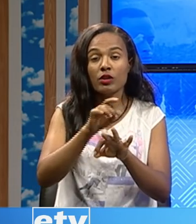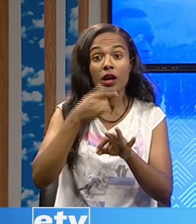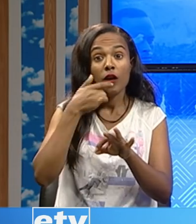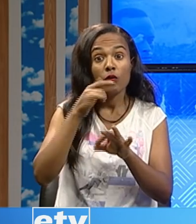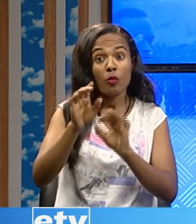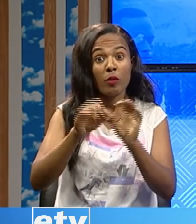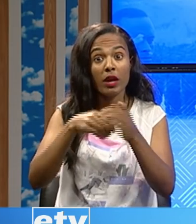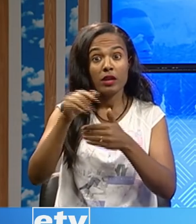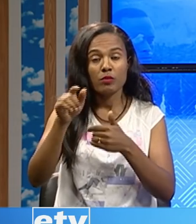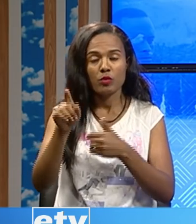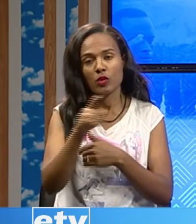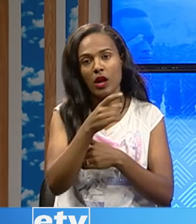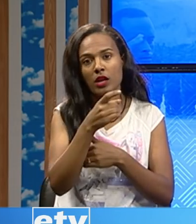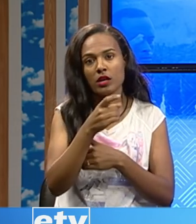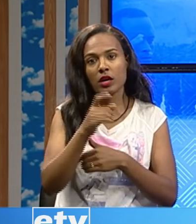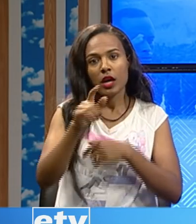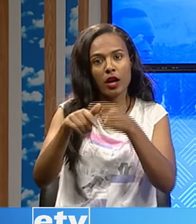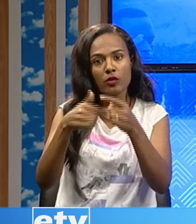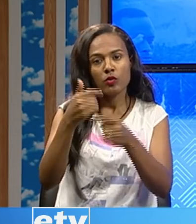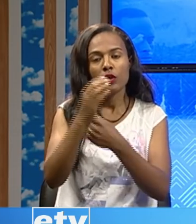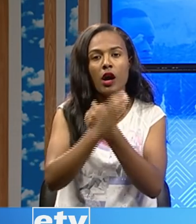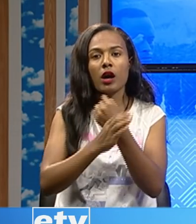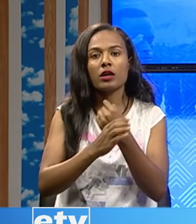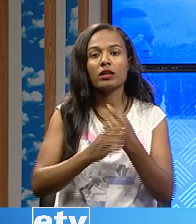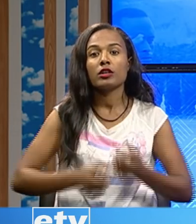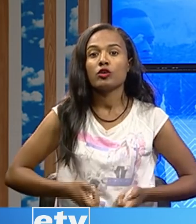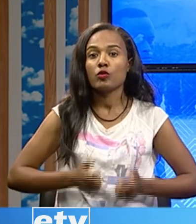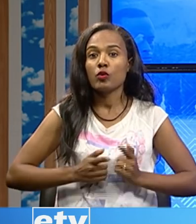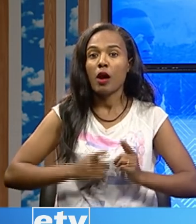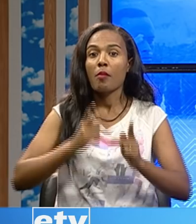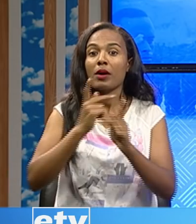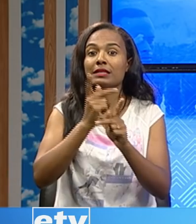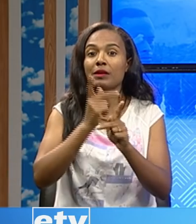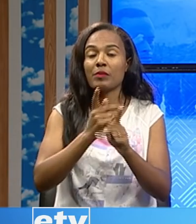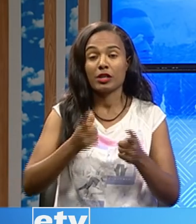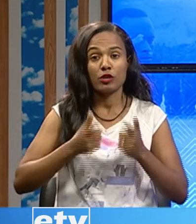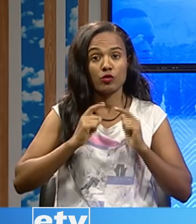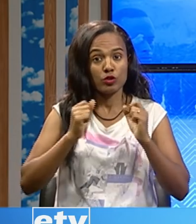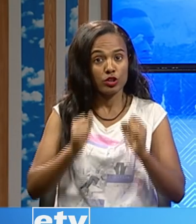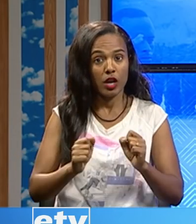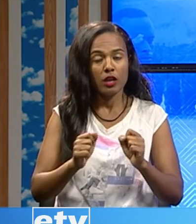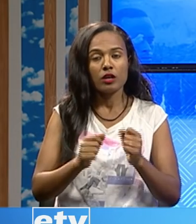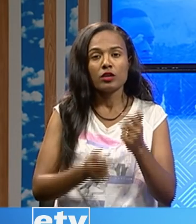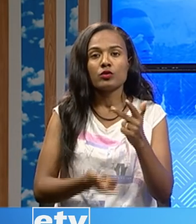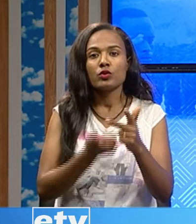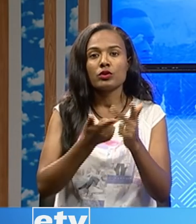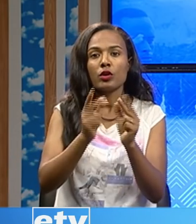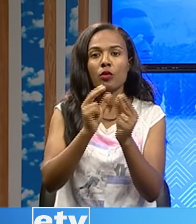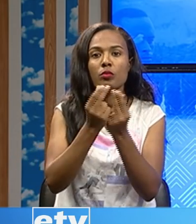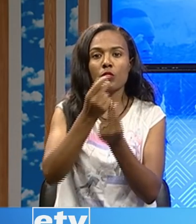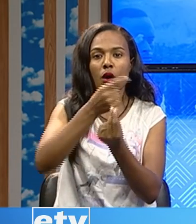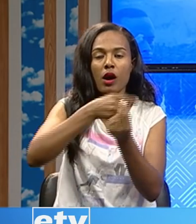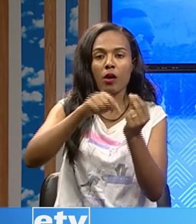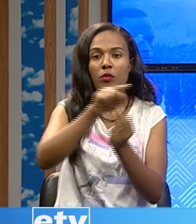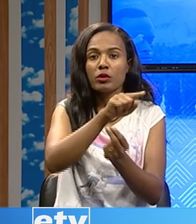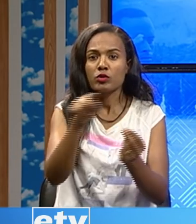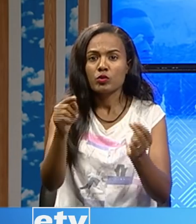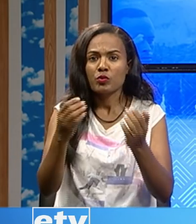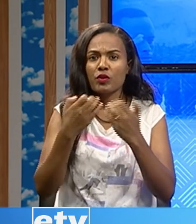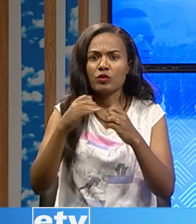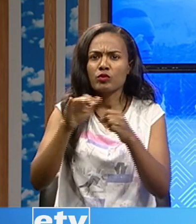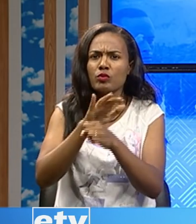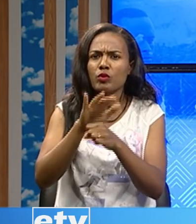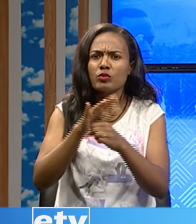ችግር የለውም ሄዶ የሀገር ልውና ማስጠበቅ ሊሆን ይችላል ሶስተኛ ቢሮዎቻችን አከባቢ እነሱ ይፈልጉት ሙሉ በሙሉ